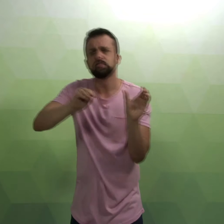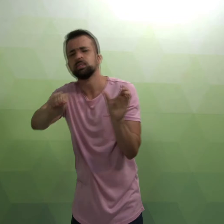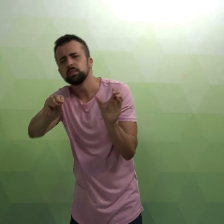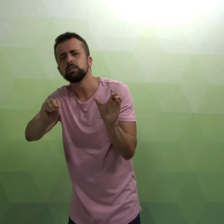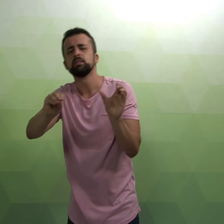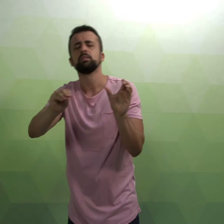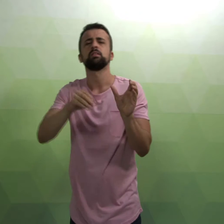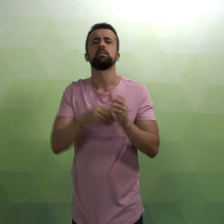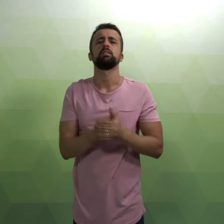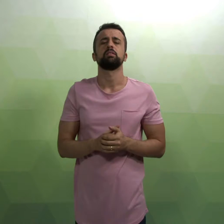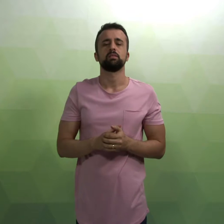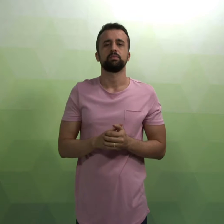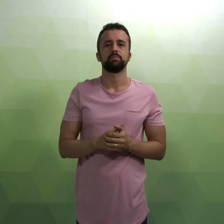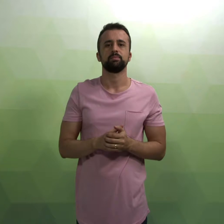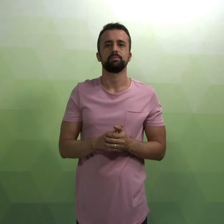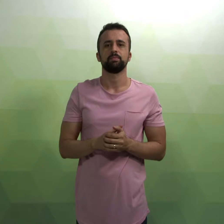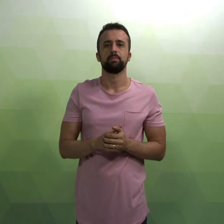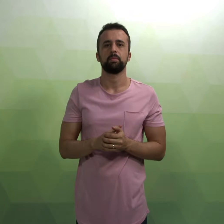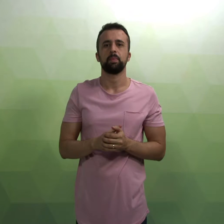artigos, preposições, conjunções,